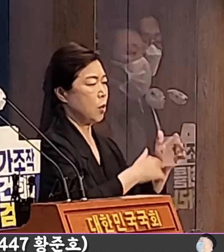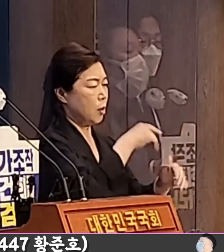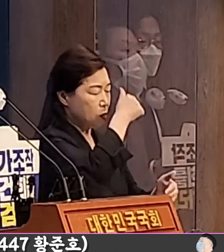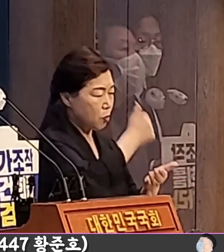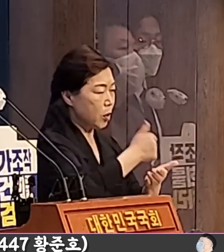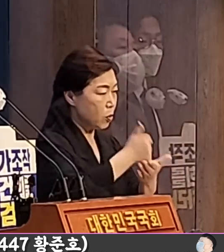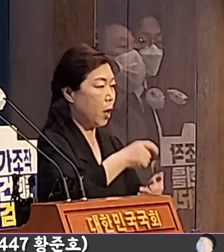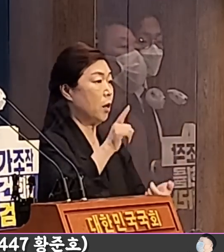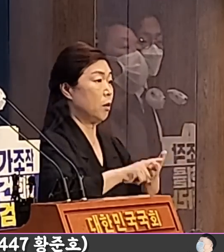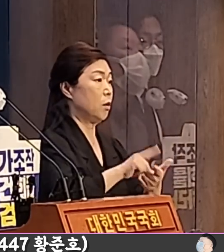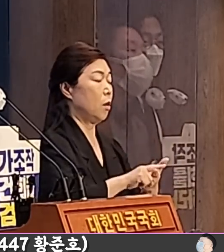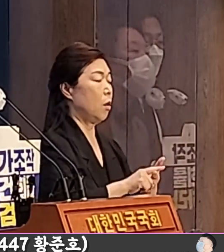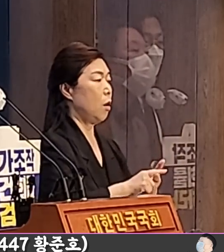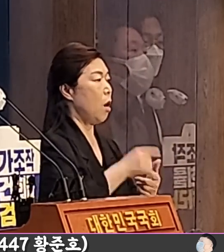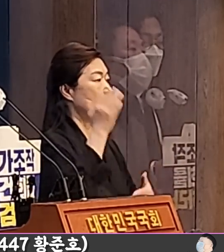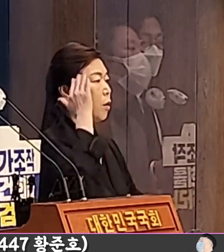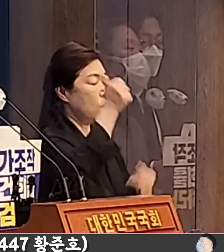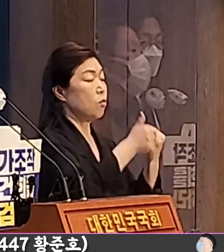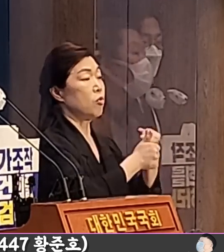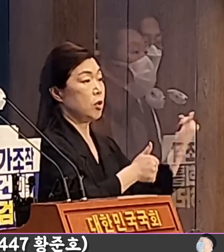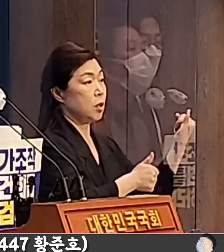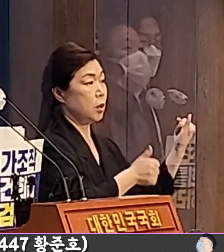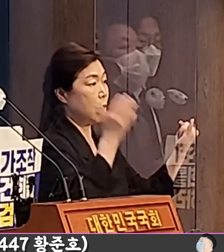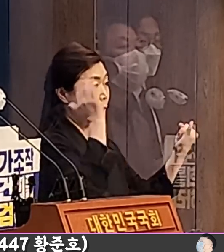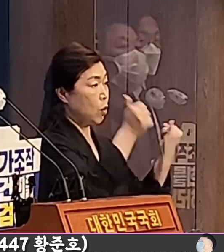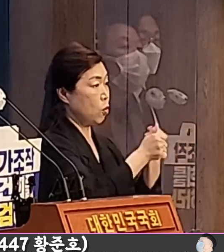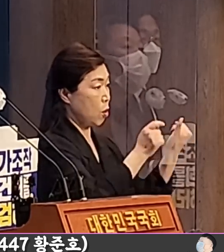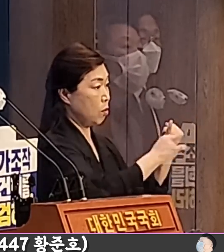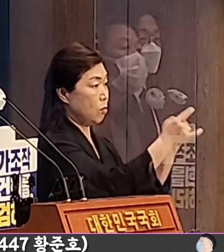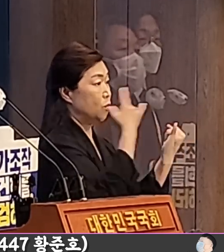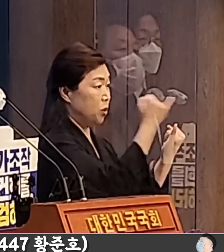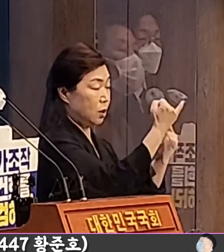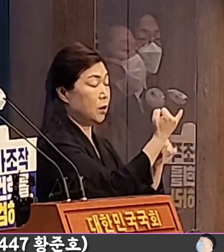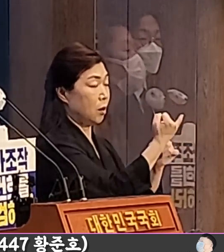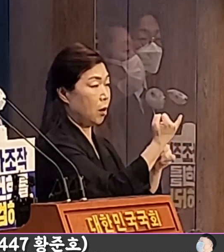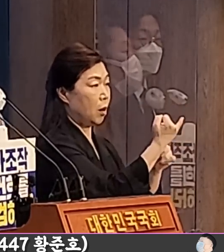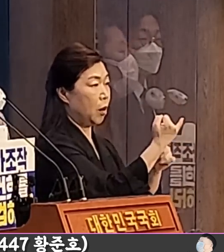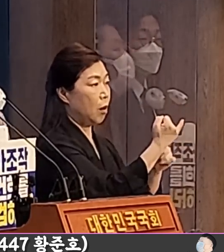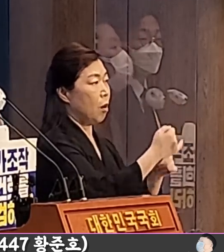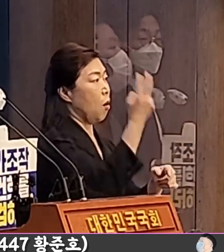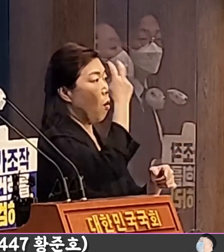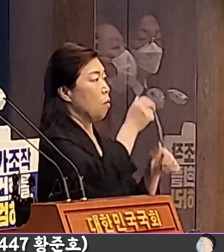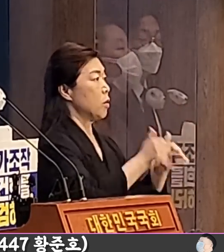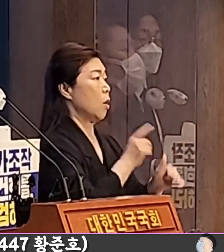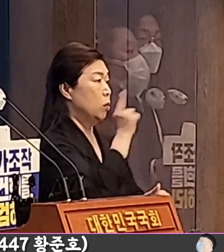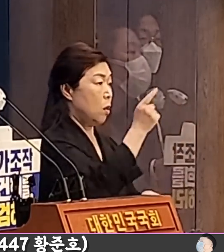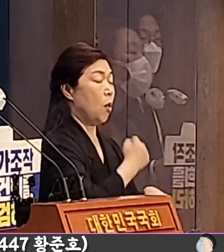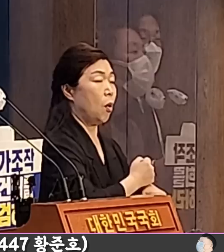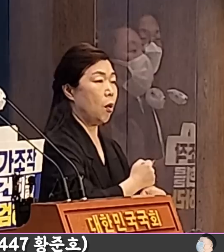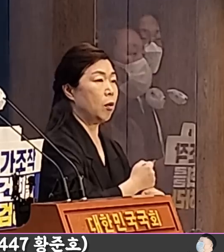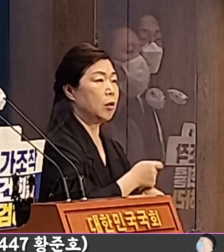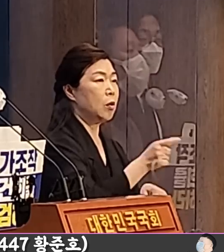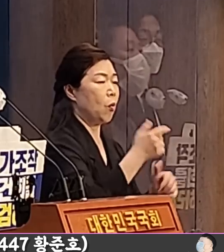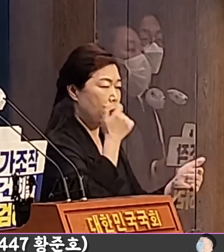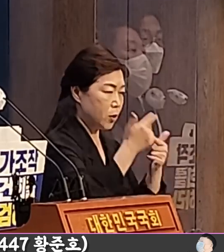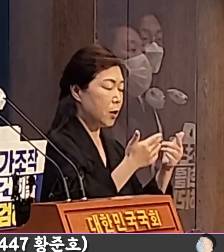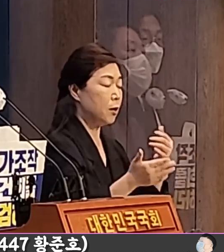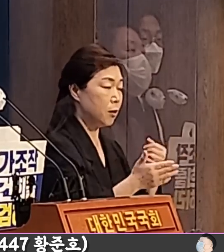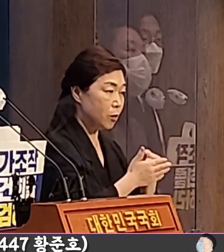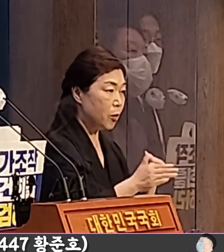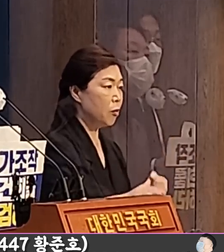대해서 대통령의 배우자, 대통령의 장모에 대해서 지금 검찰이 수사나 기소를 제대로 하지 않는 게 명백하기